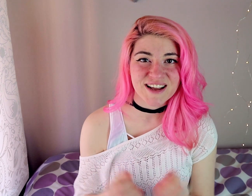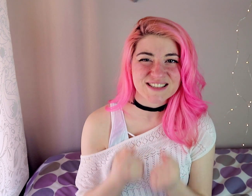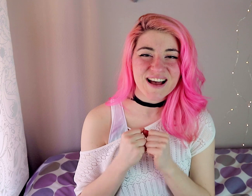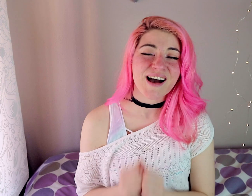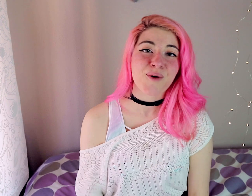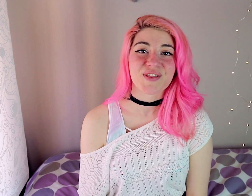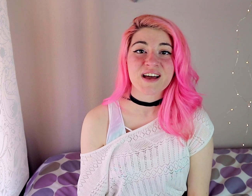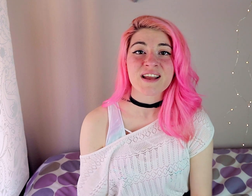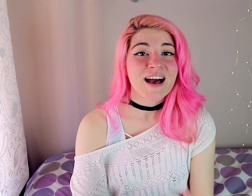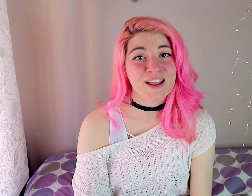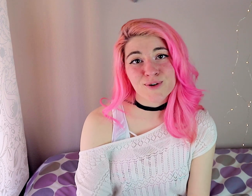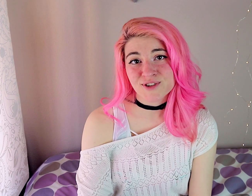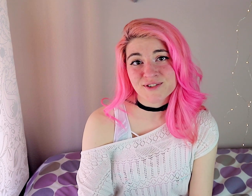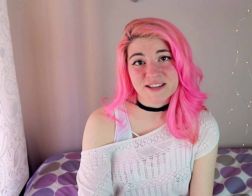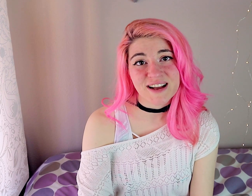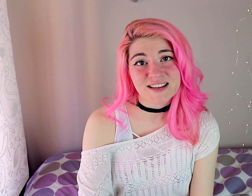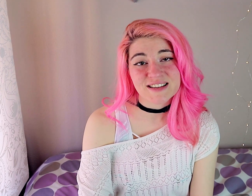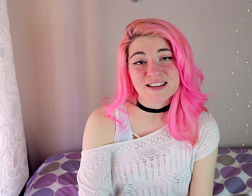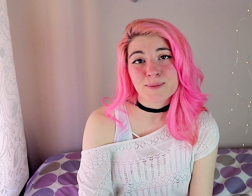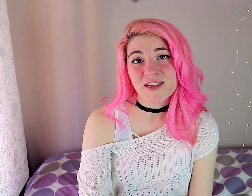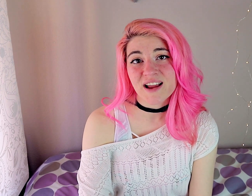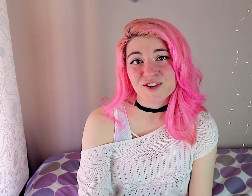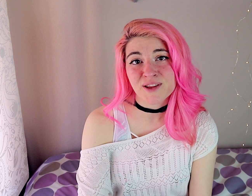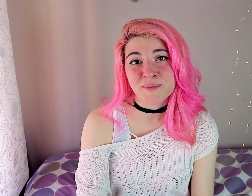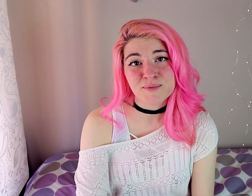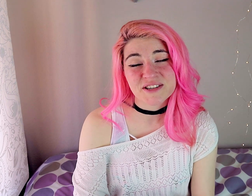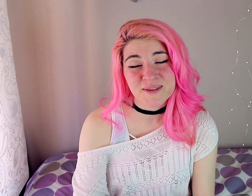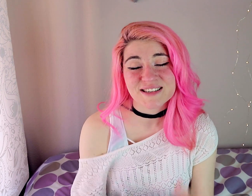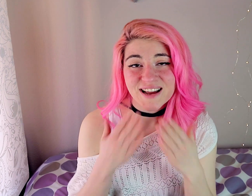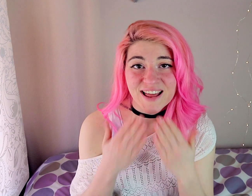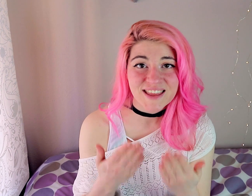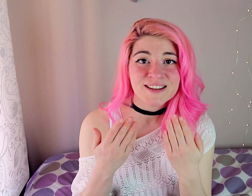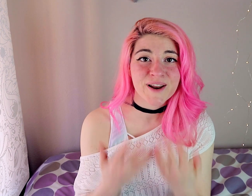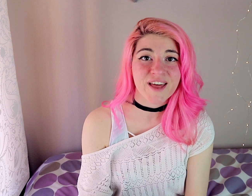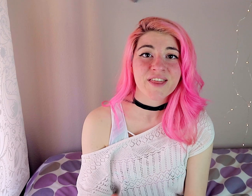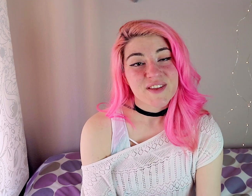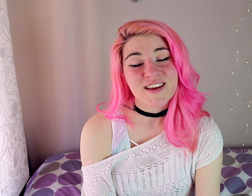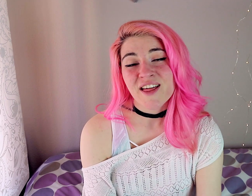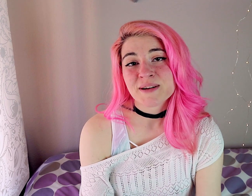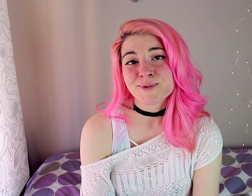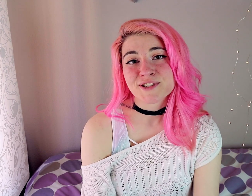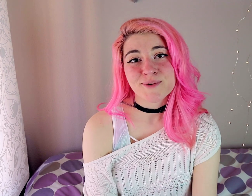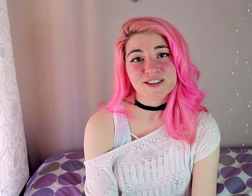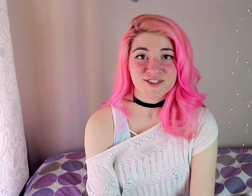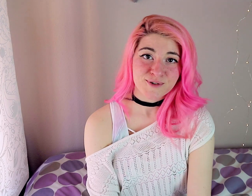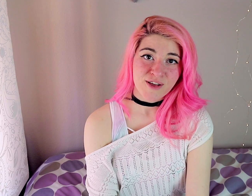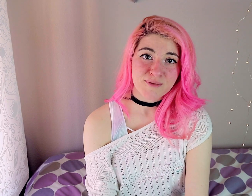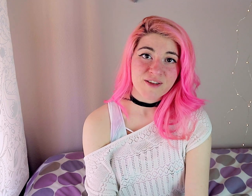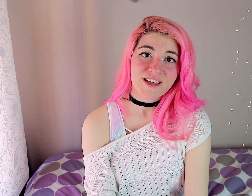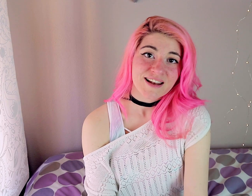en casa. Aguantar. A todos los que no estáis en casa, que seguís al pie del cañón también. Muchísimas gracias, de verdad. Y nada más, brujos y brujas. Si os ha gustado el vídeo, dadle